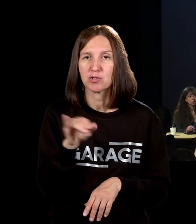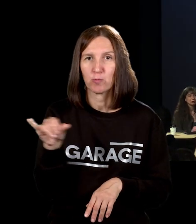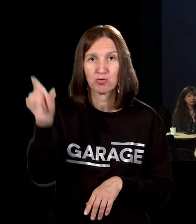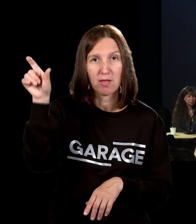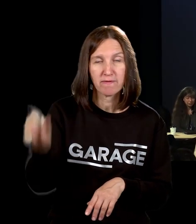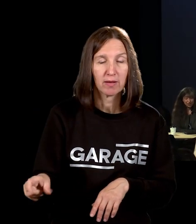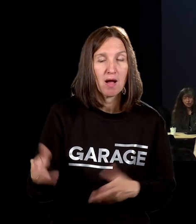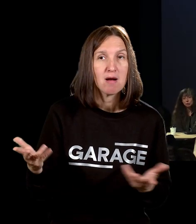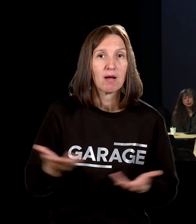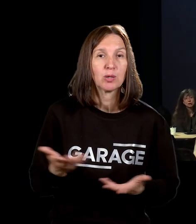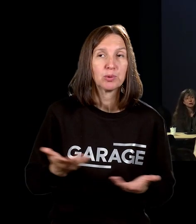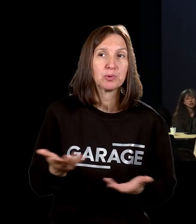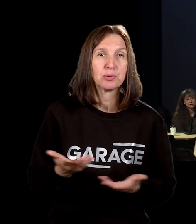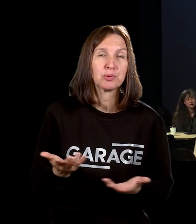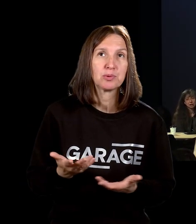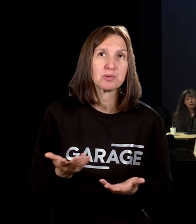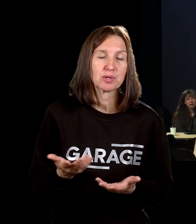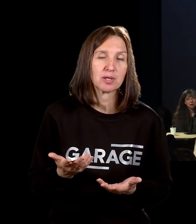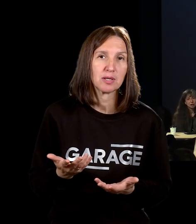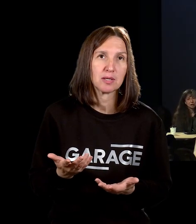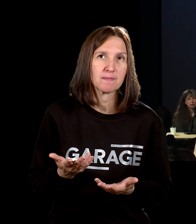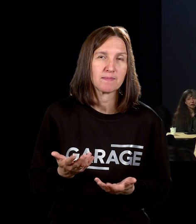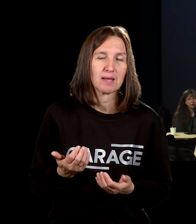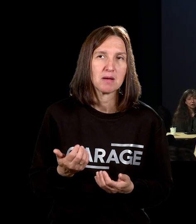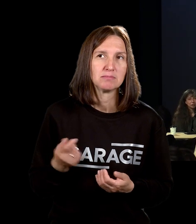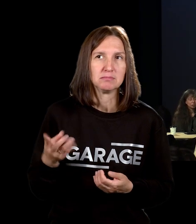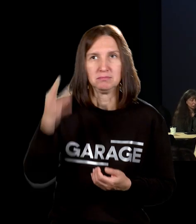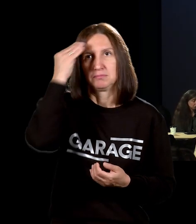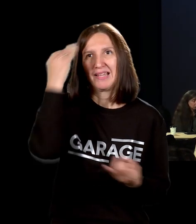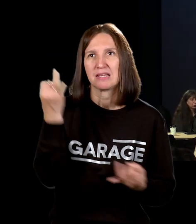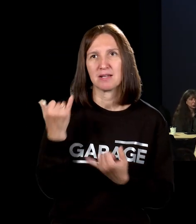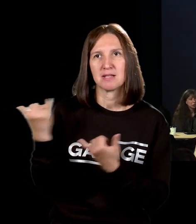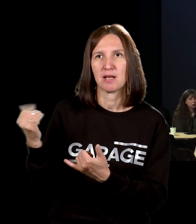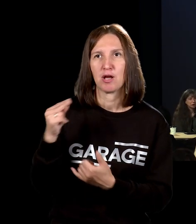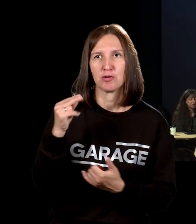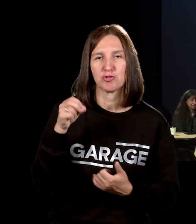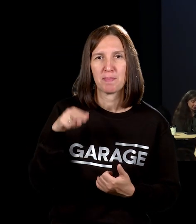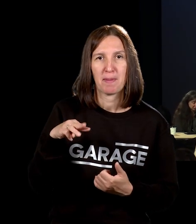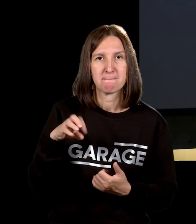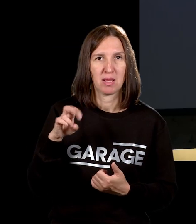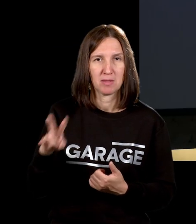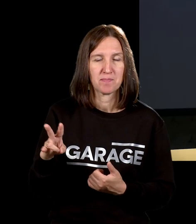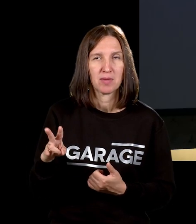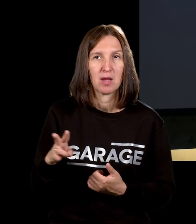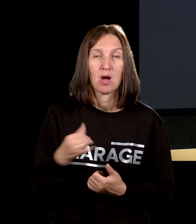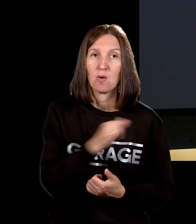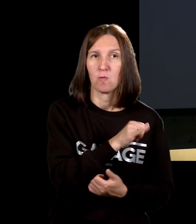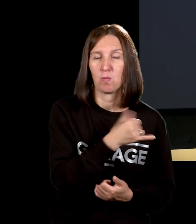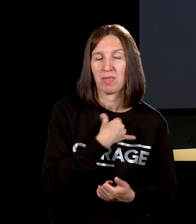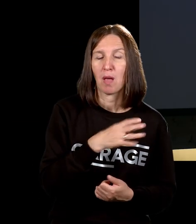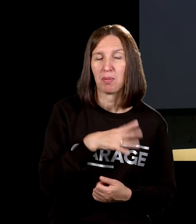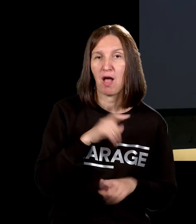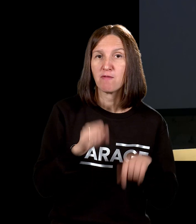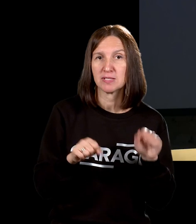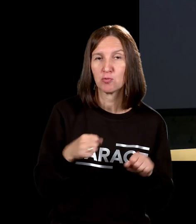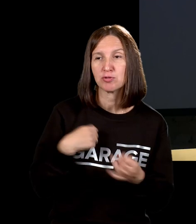человеке, которые... Чем нам очень интересно. А когда у меня была возможность... сделать